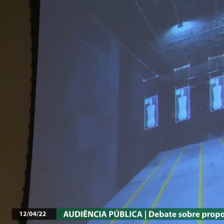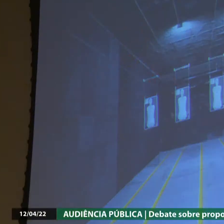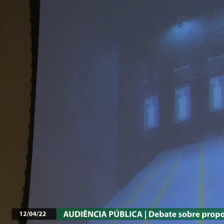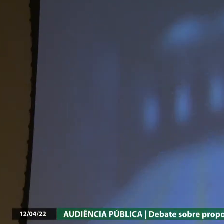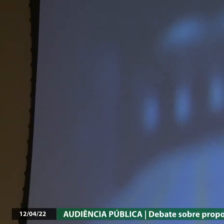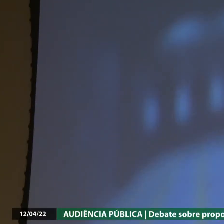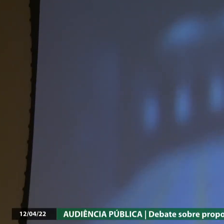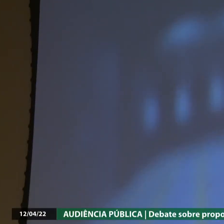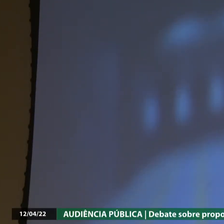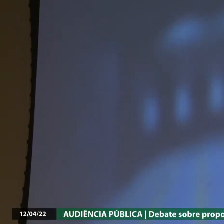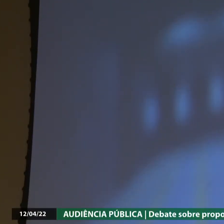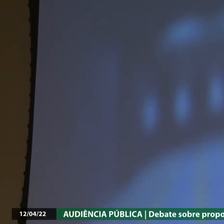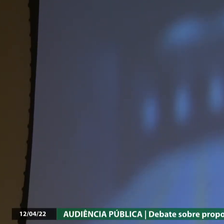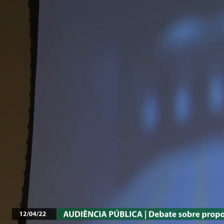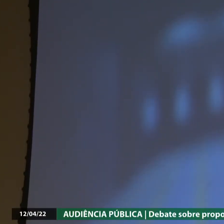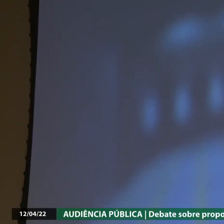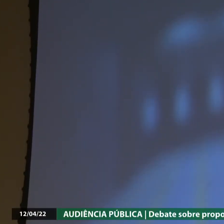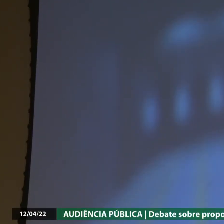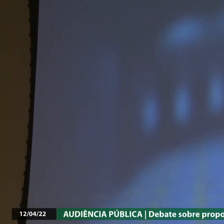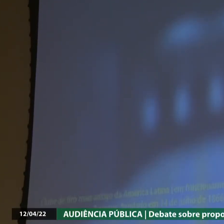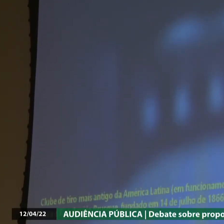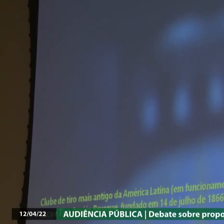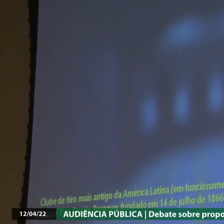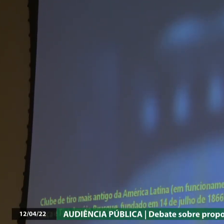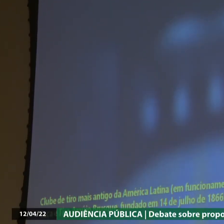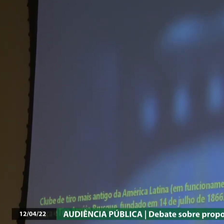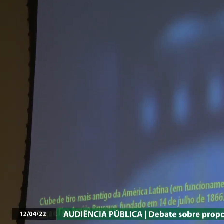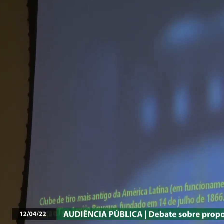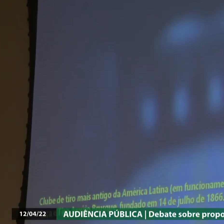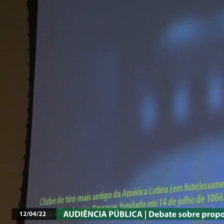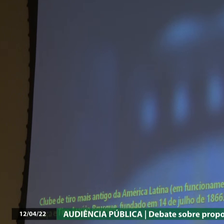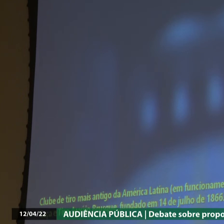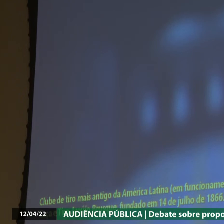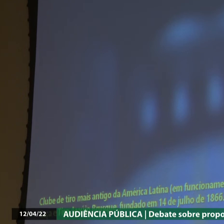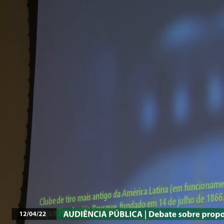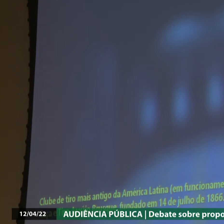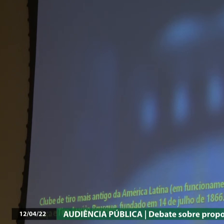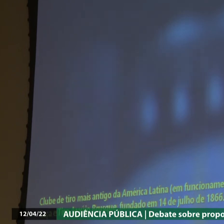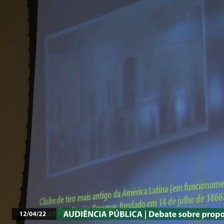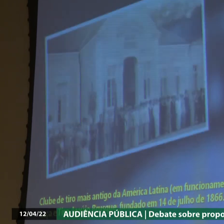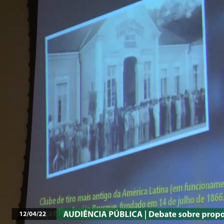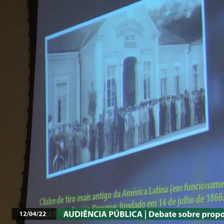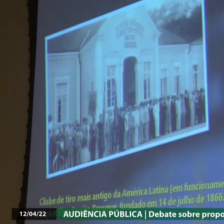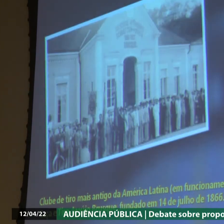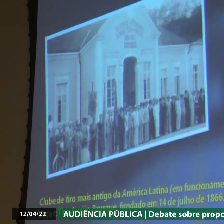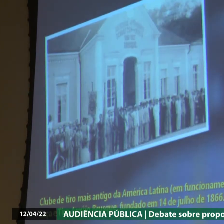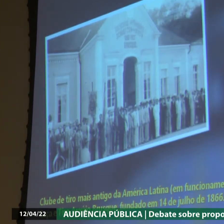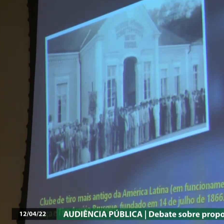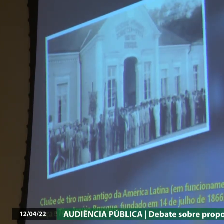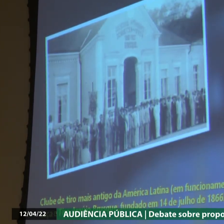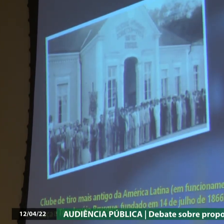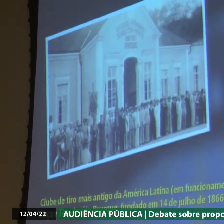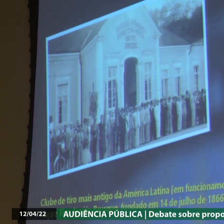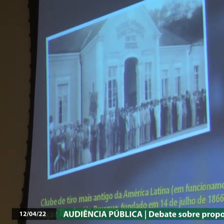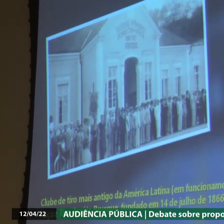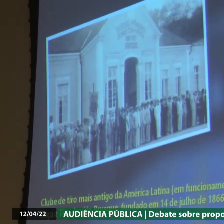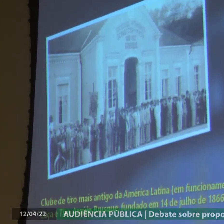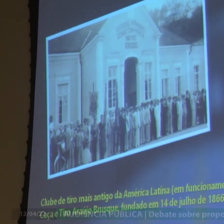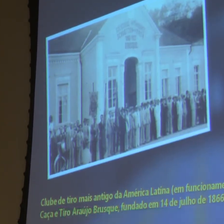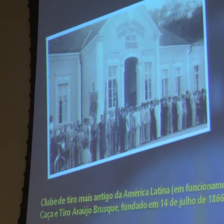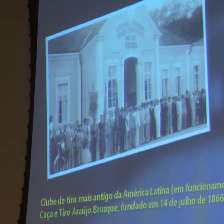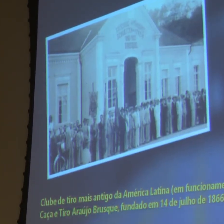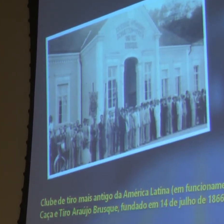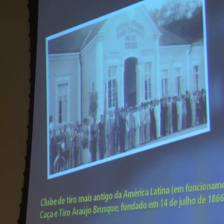e continuamos lá justificando porque Santa Catarina Clube de Tiro mais antigo da América Latina em